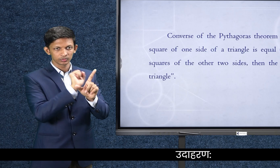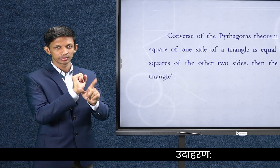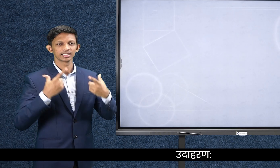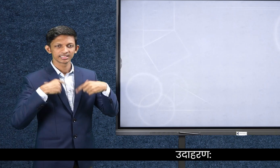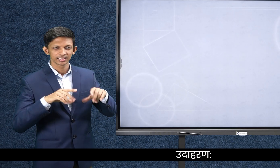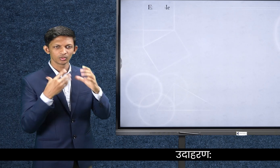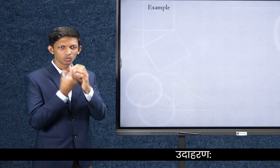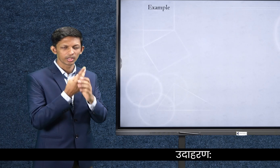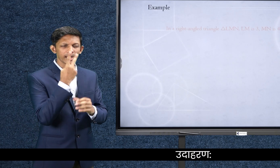उदाहरण,